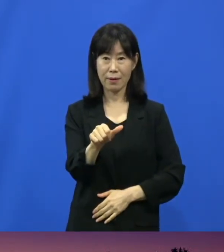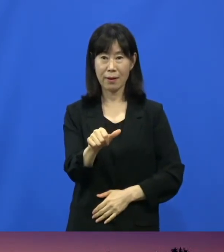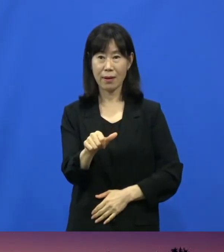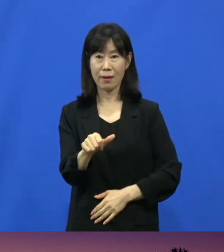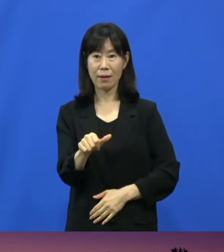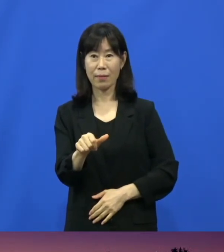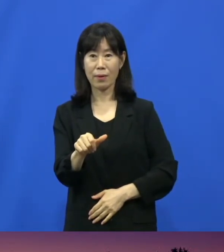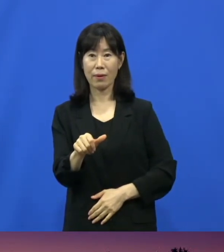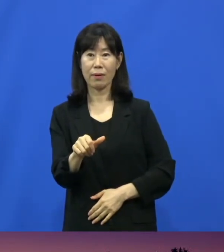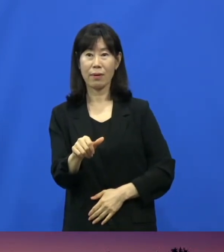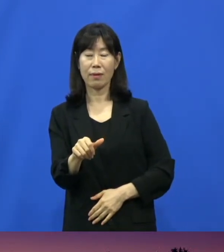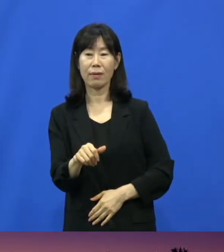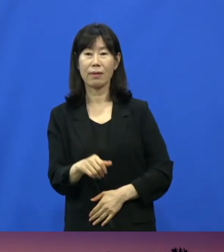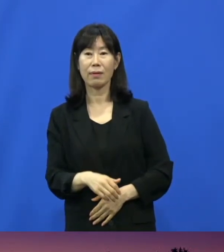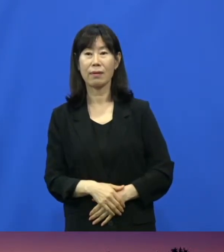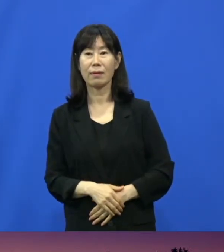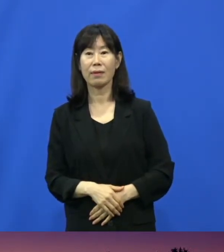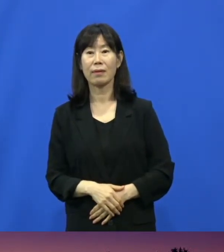인공지능,